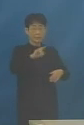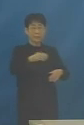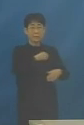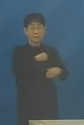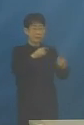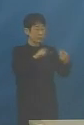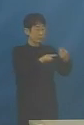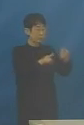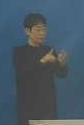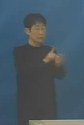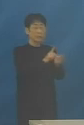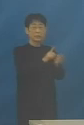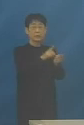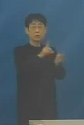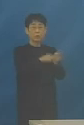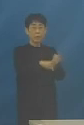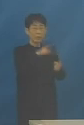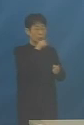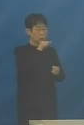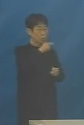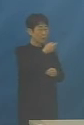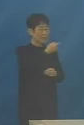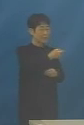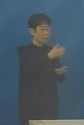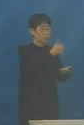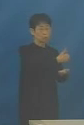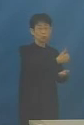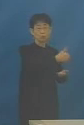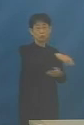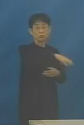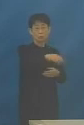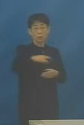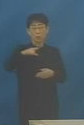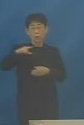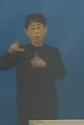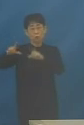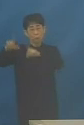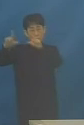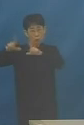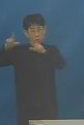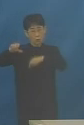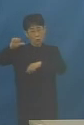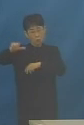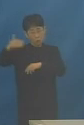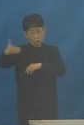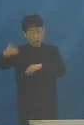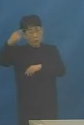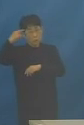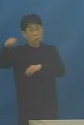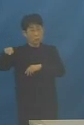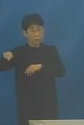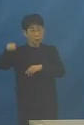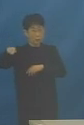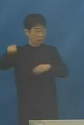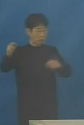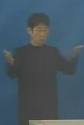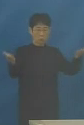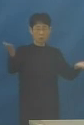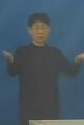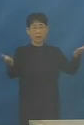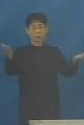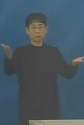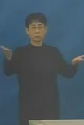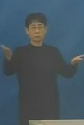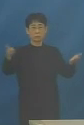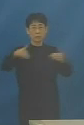こう全国最少の鳥取いくと東京 a 国でしたかね東京の西部小選挙区よく比較比較されるんです